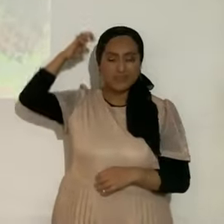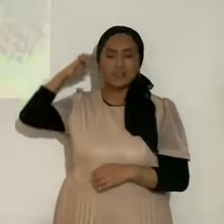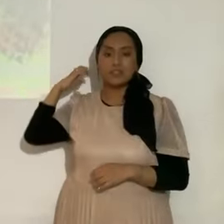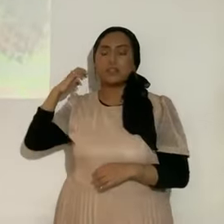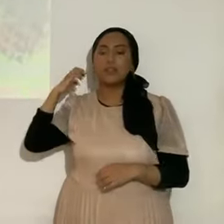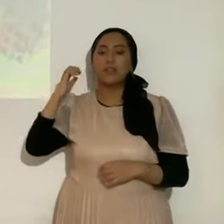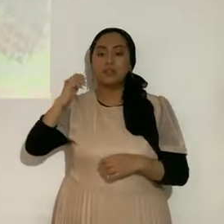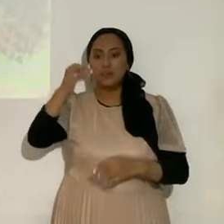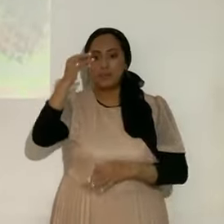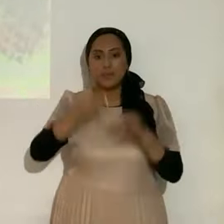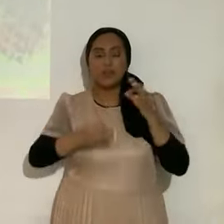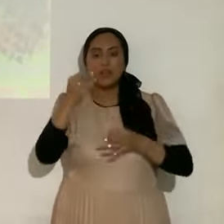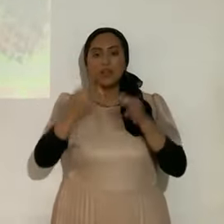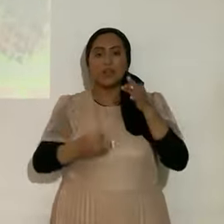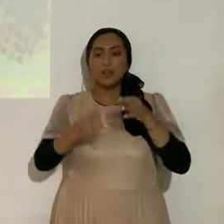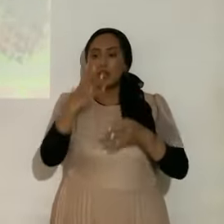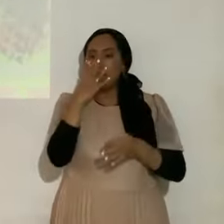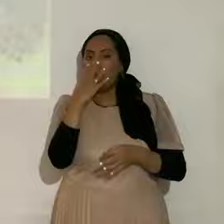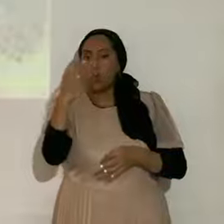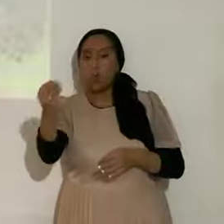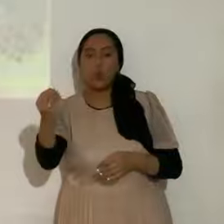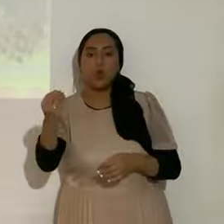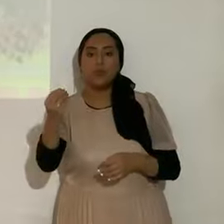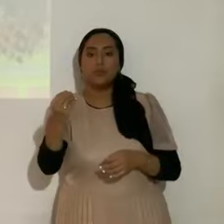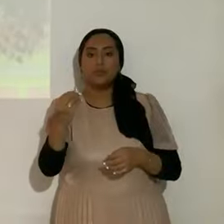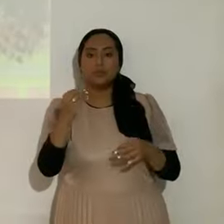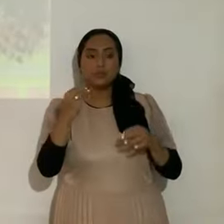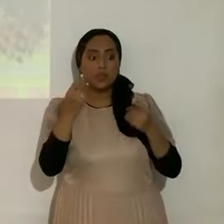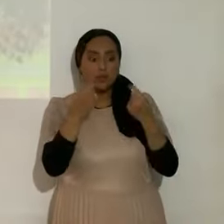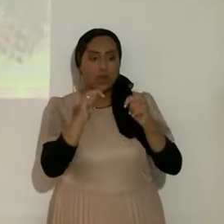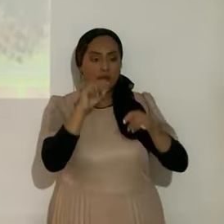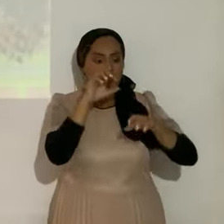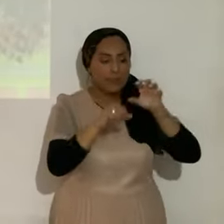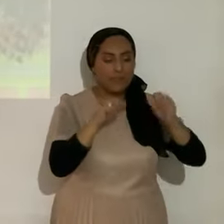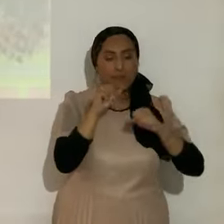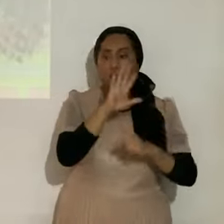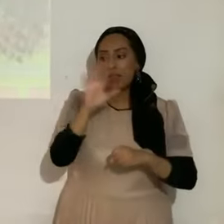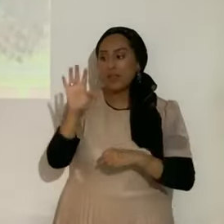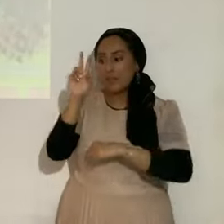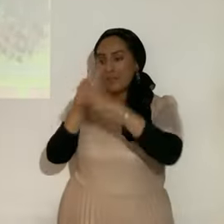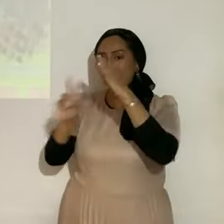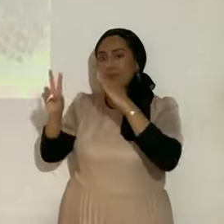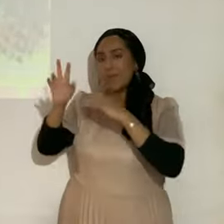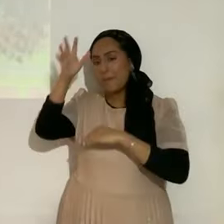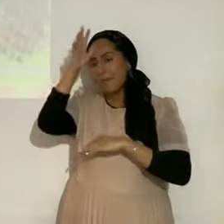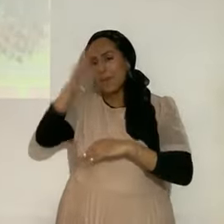Sus jueces, lobos nocturnos que no dejan hueso para la mañana. Sus profetas son livianos, hombres